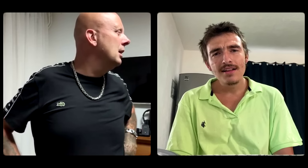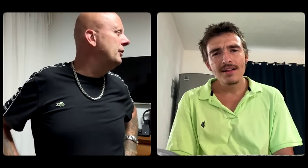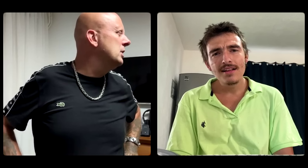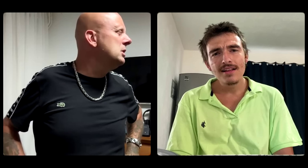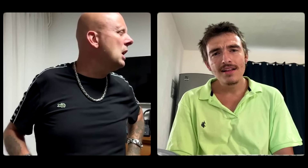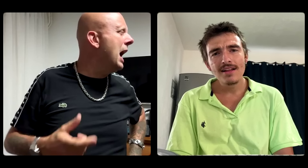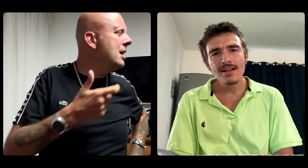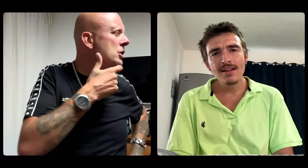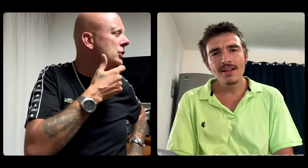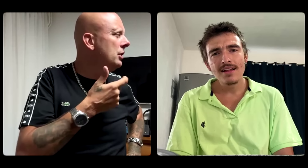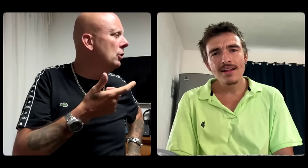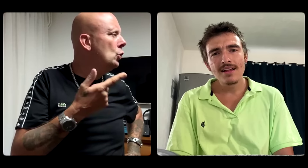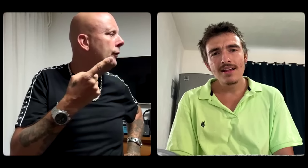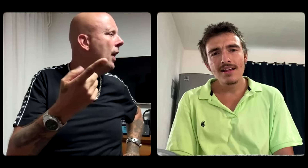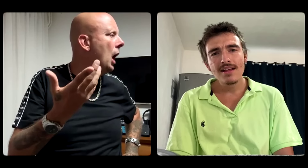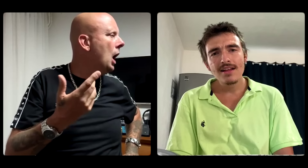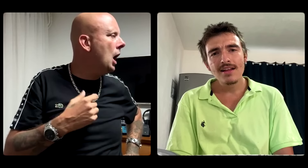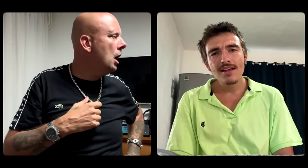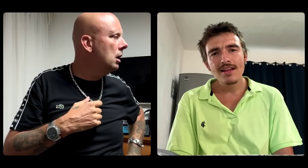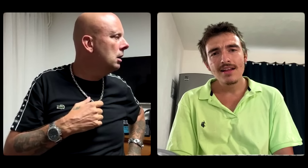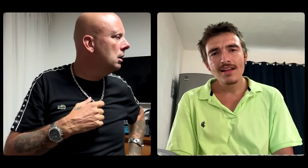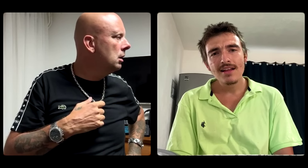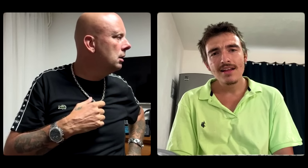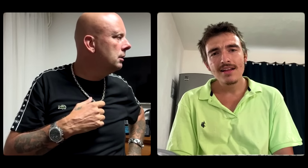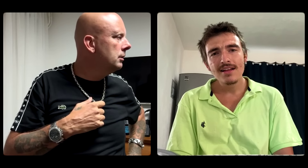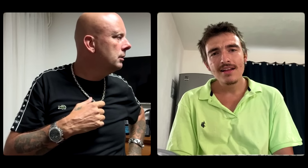Ja, maar het lastig. Eigenlijk. Zijn er net wat het Engels prepare.